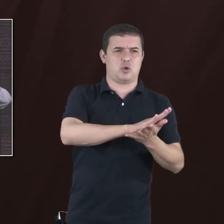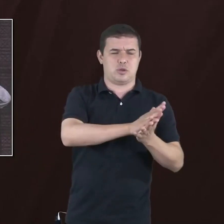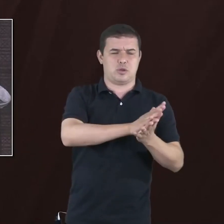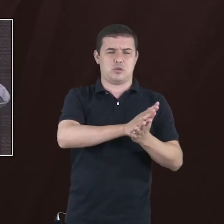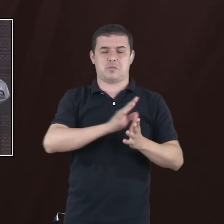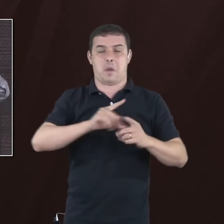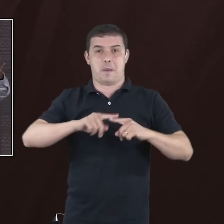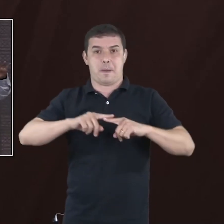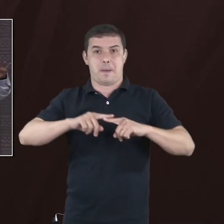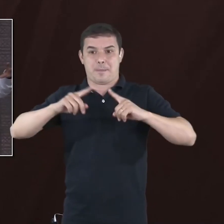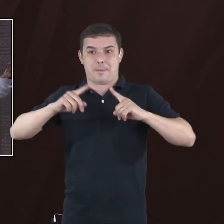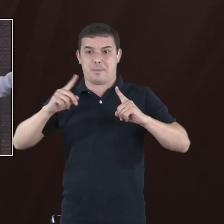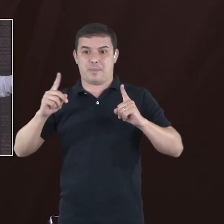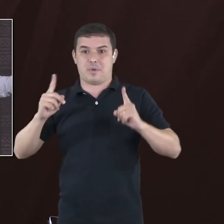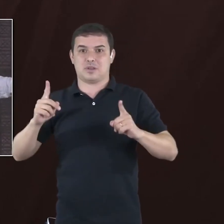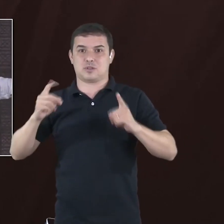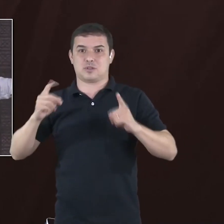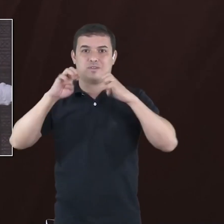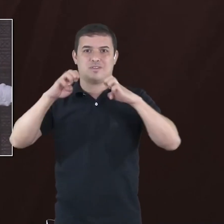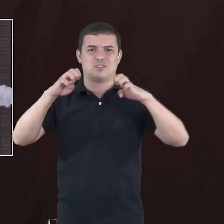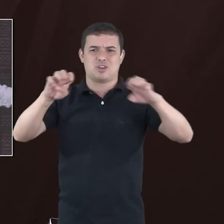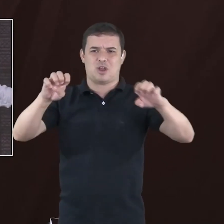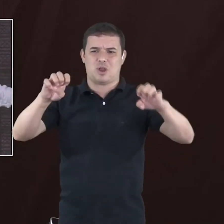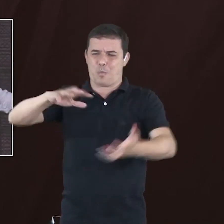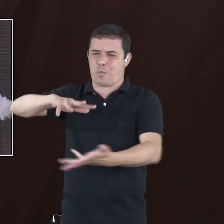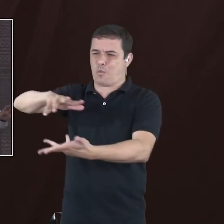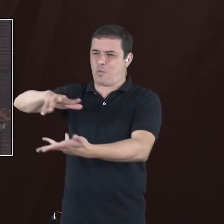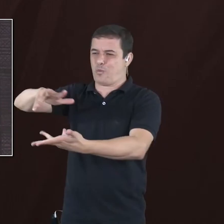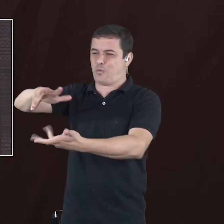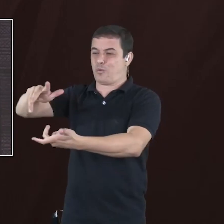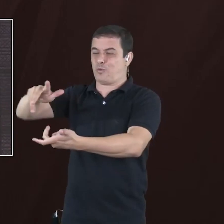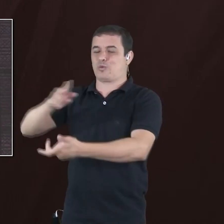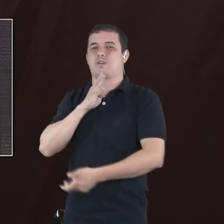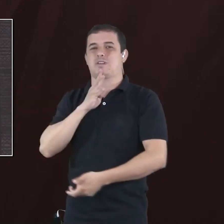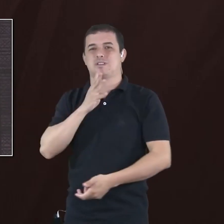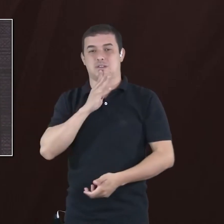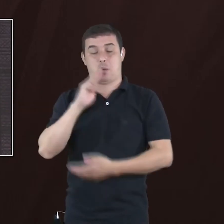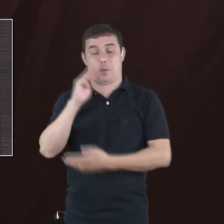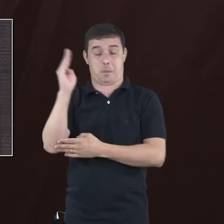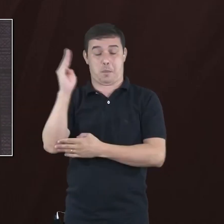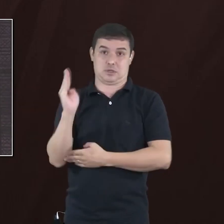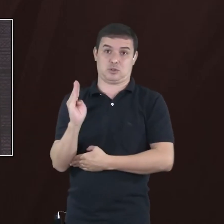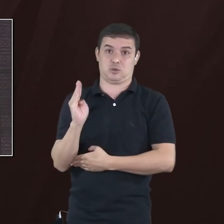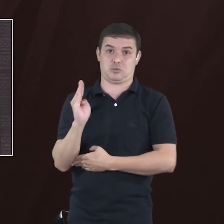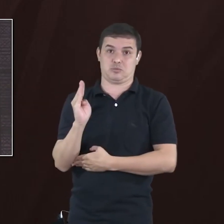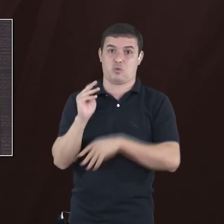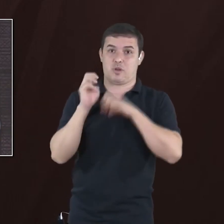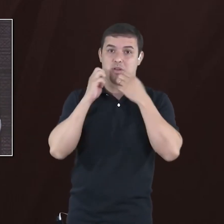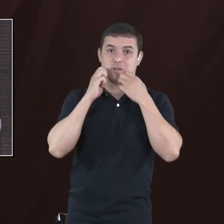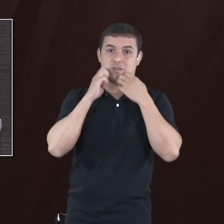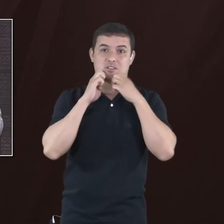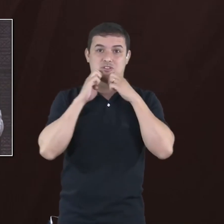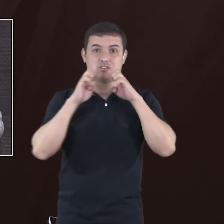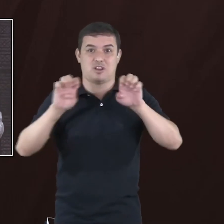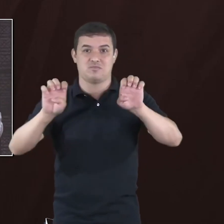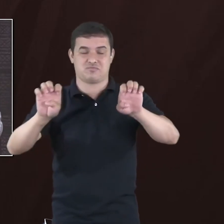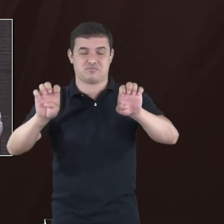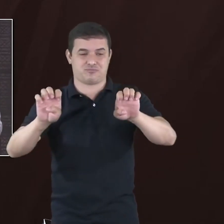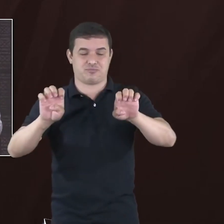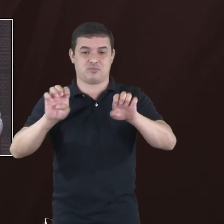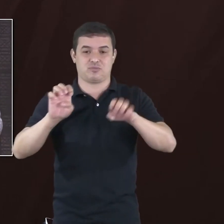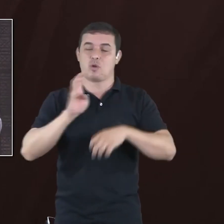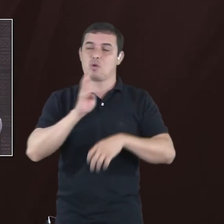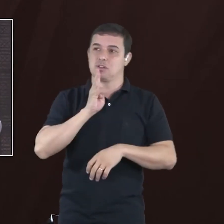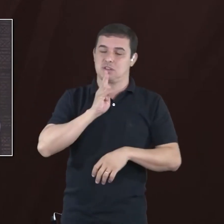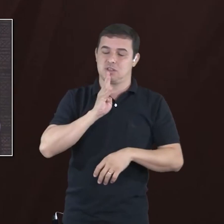Evangelho espalhasse pelo mundo todo. Hoje, no Brasil, o Evangelho chegou também,